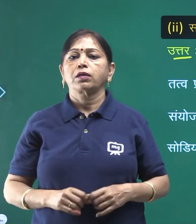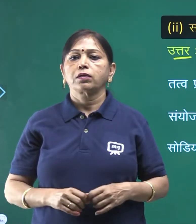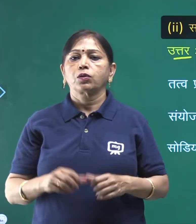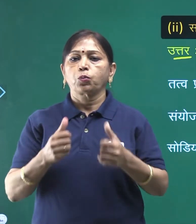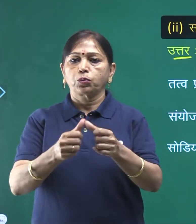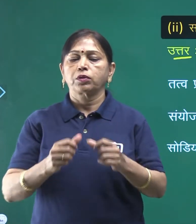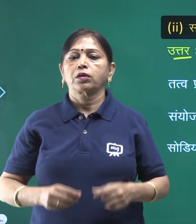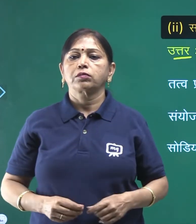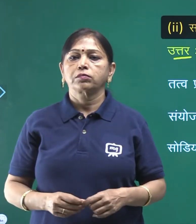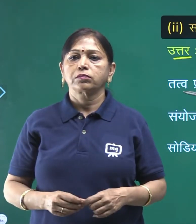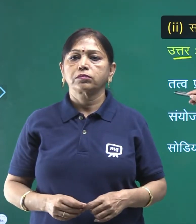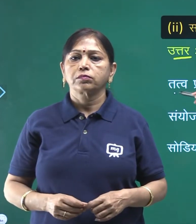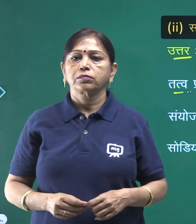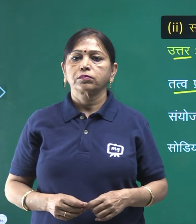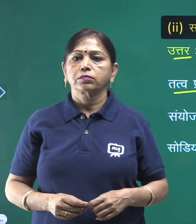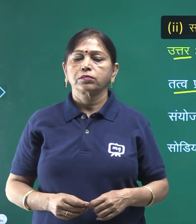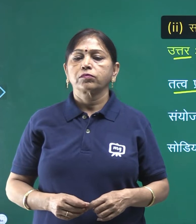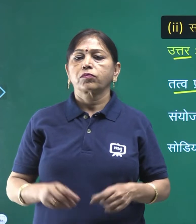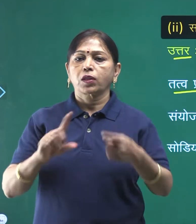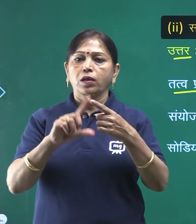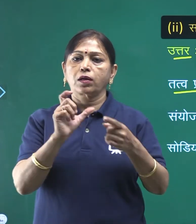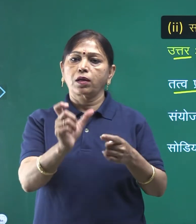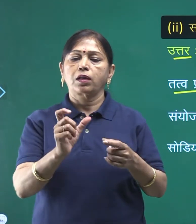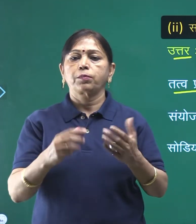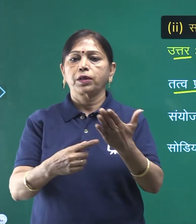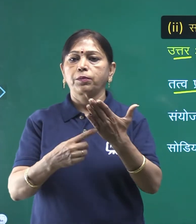उत्तर, तत्व के प्रतीक